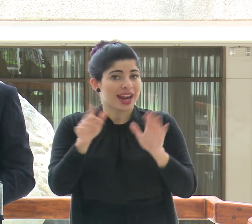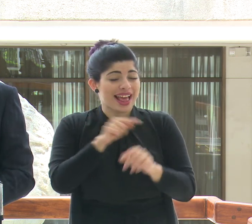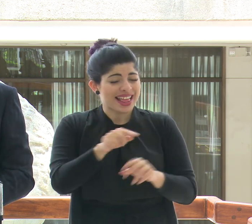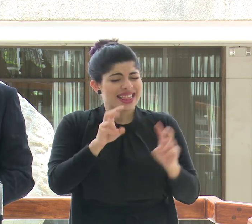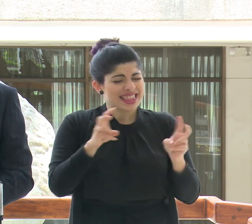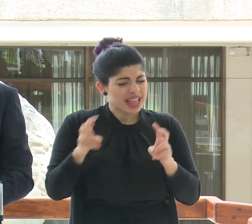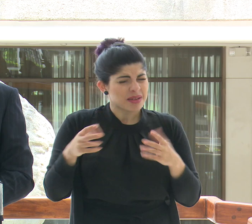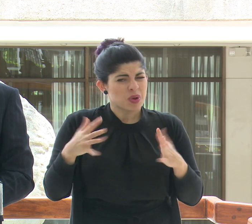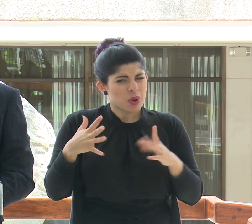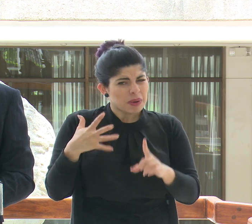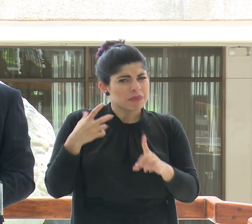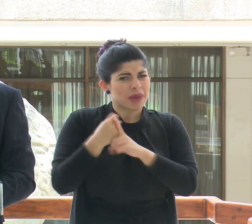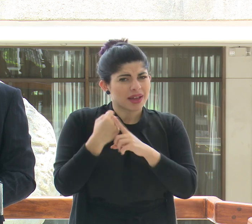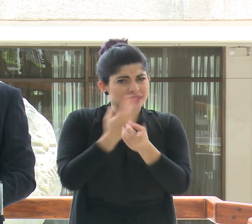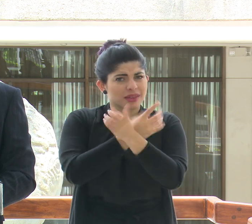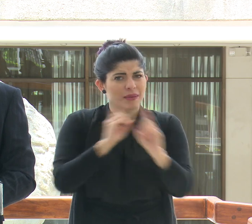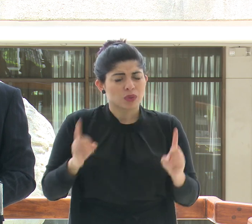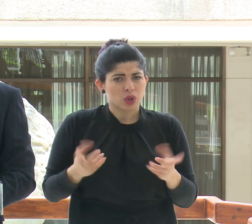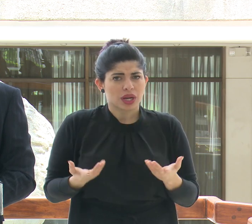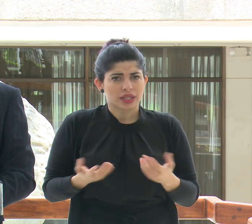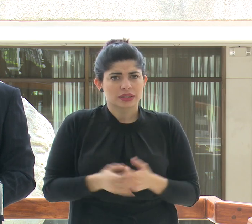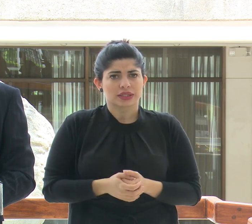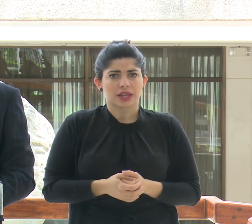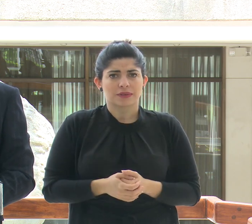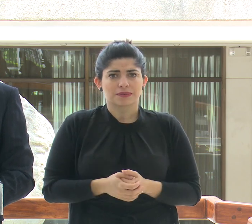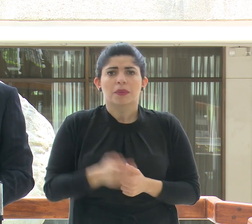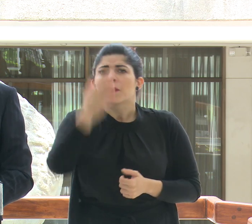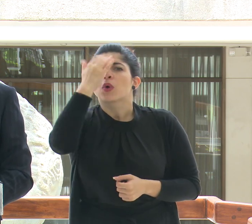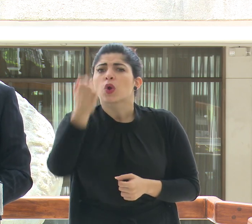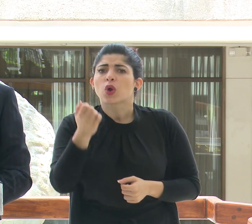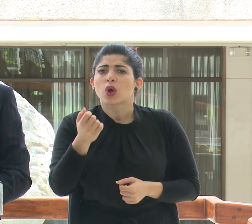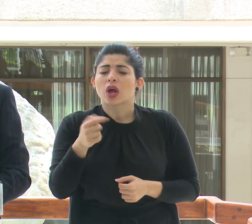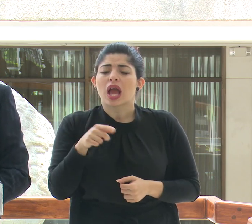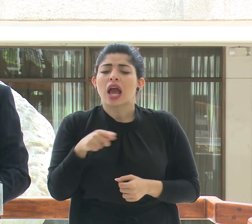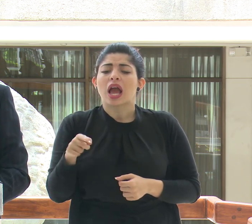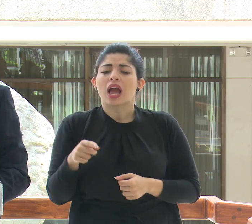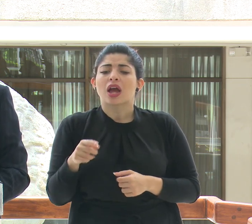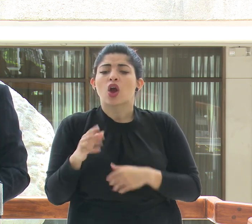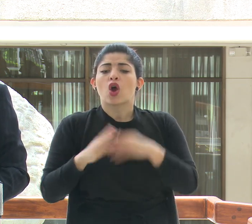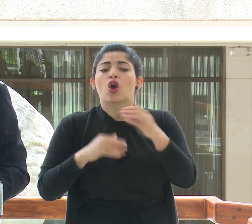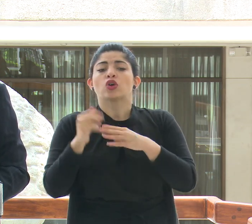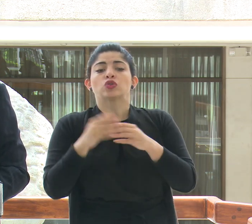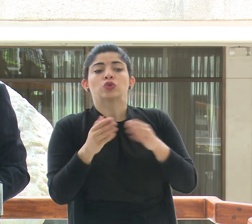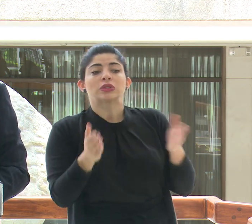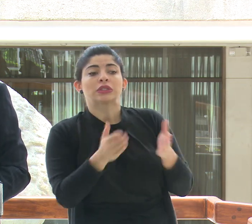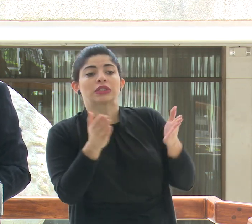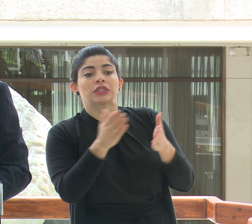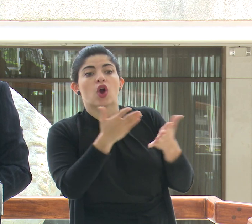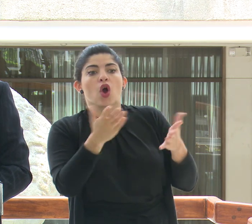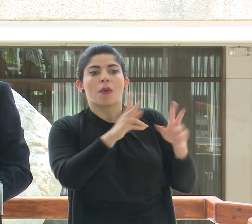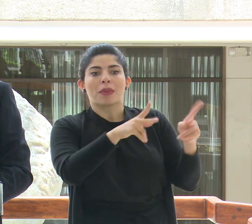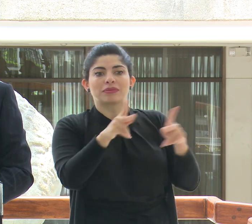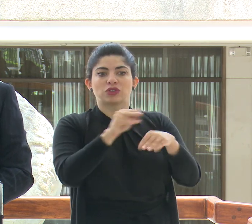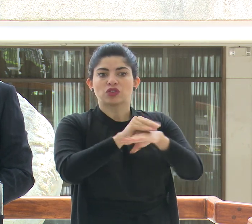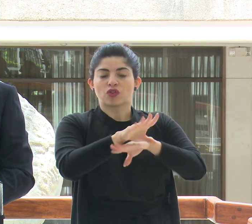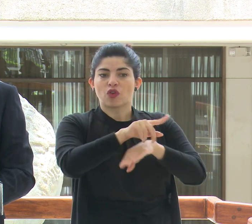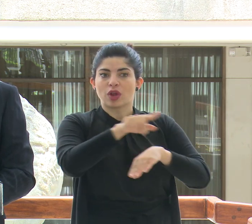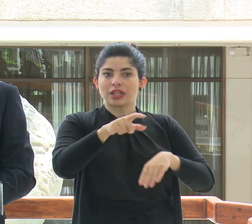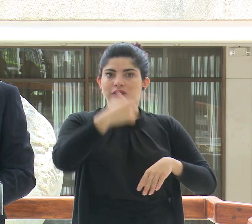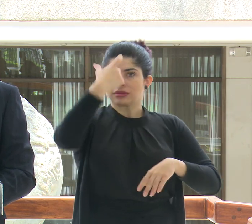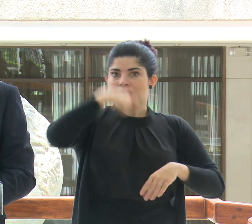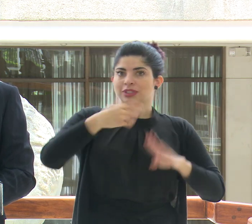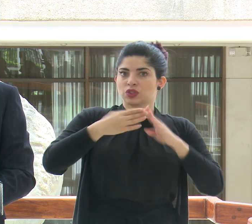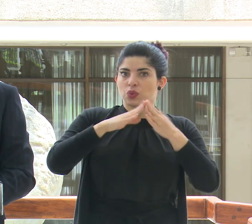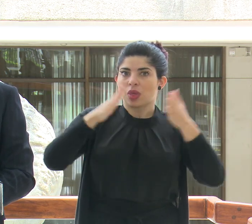tienen impactos en la democracia. Porque construyen cómo los ciudadanos ejercen ciudadanía. Pero ejercer